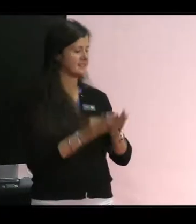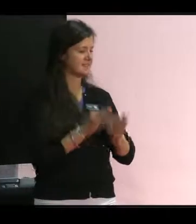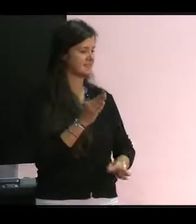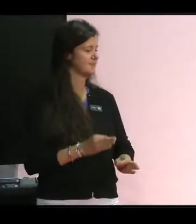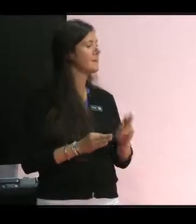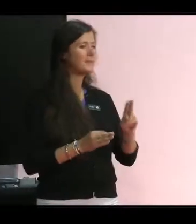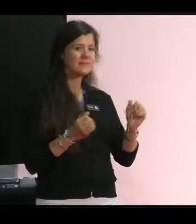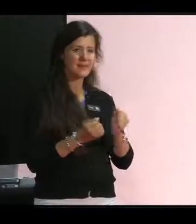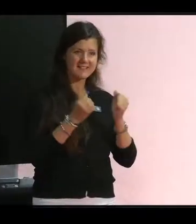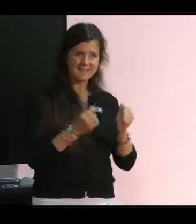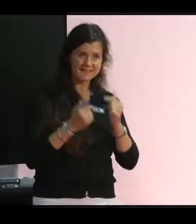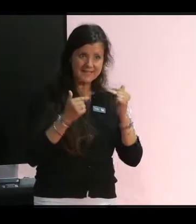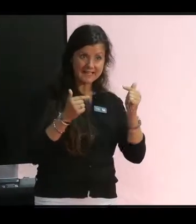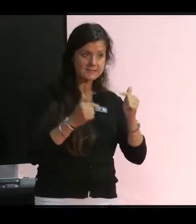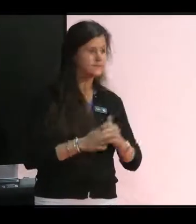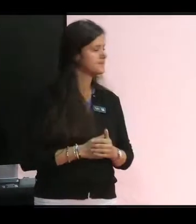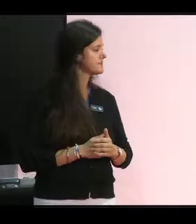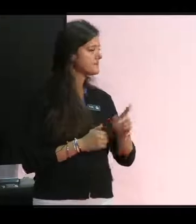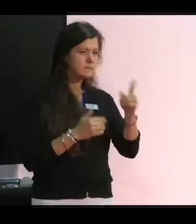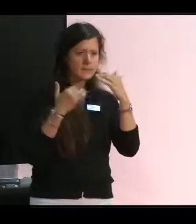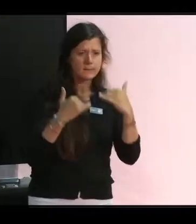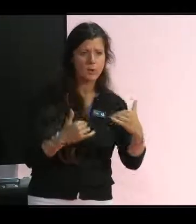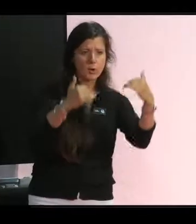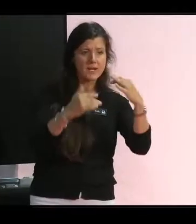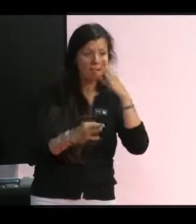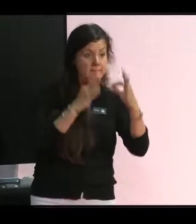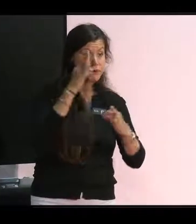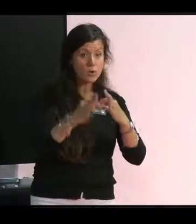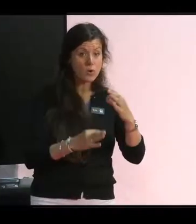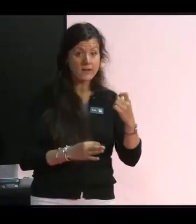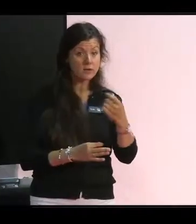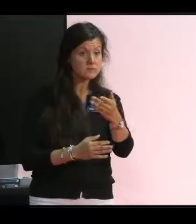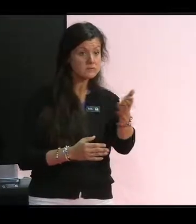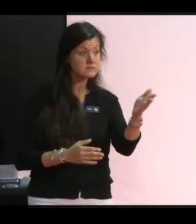Jättespännande. Frågan är, ska vi har vi någon publikfråga?